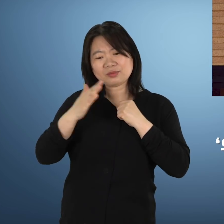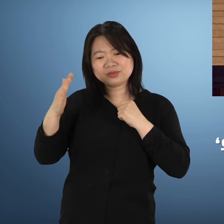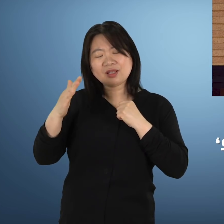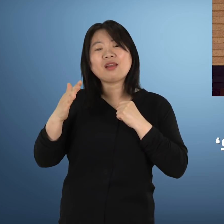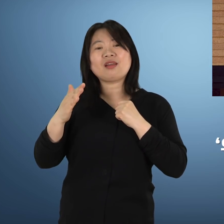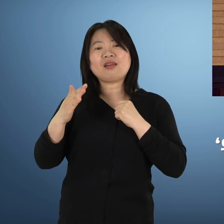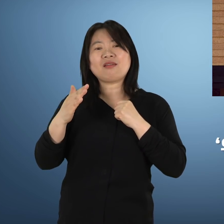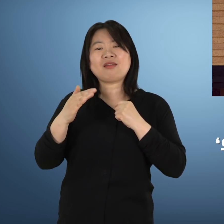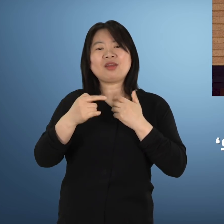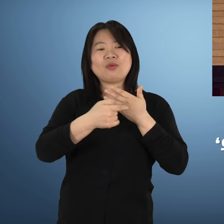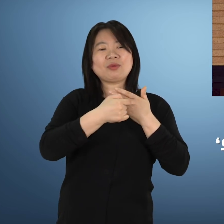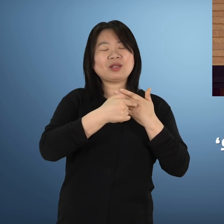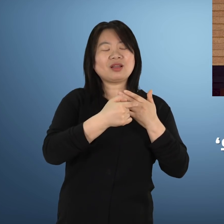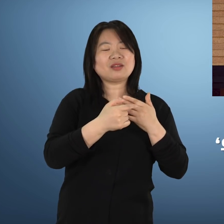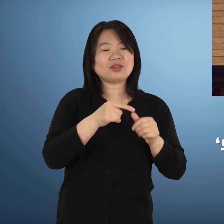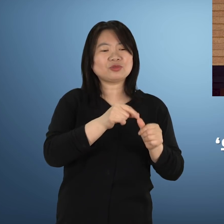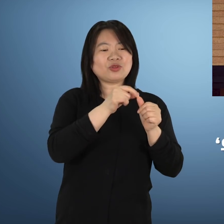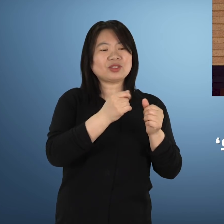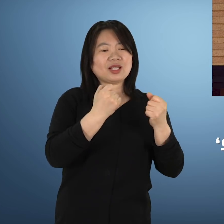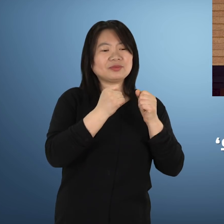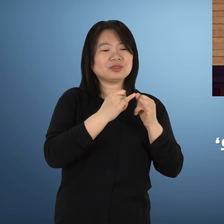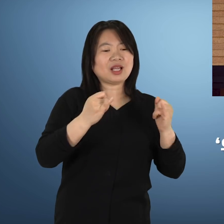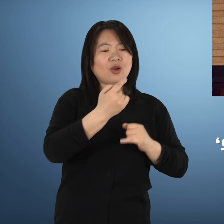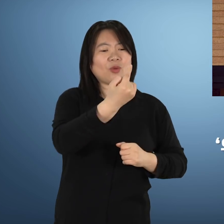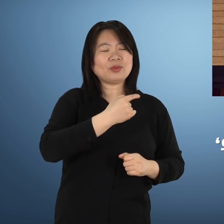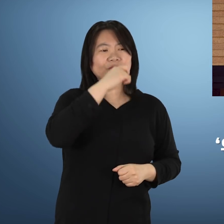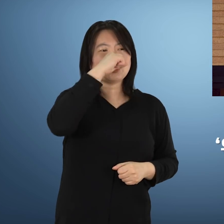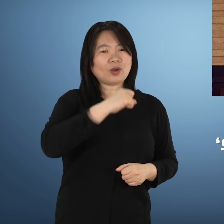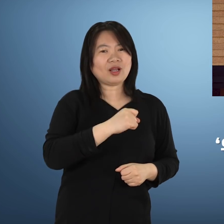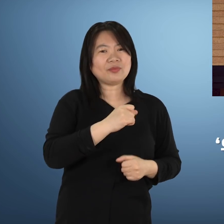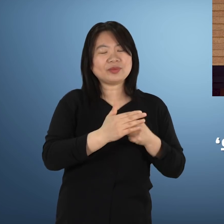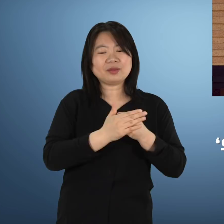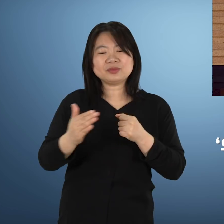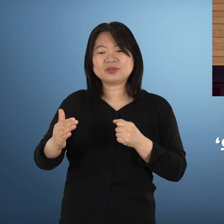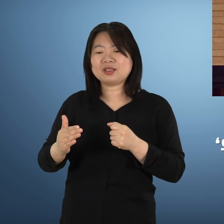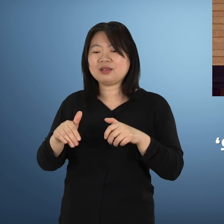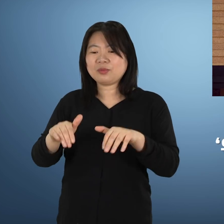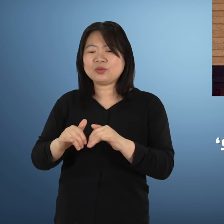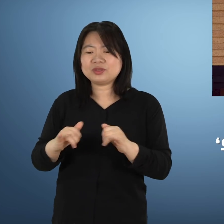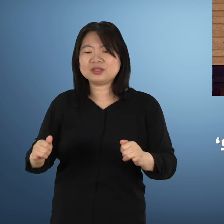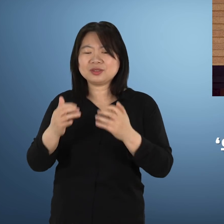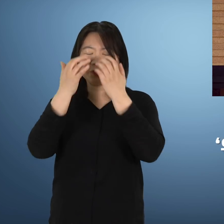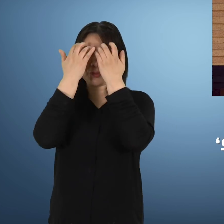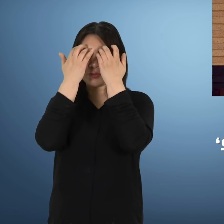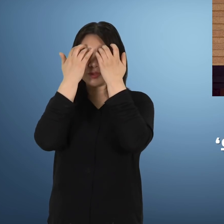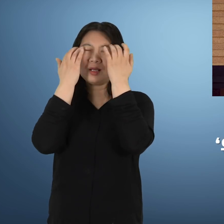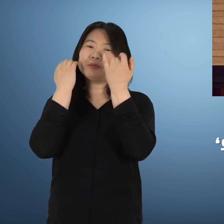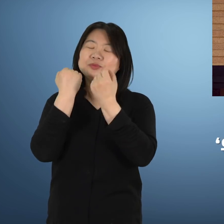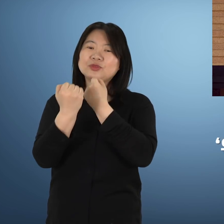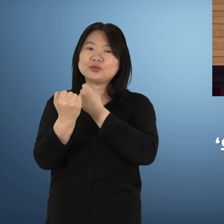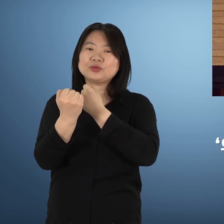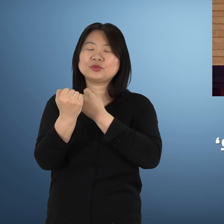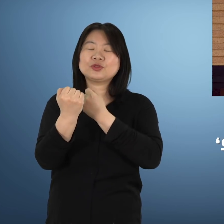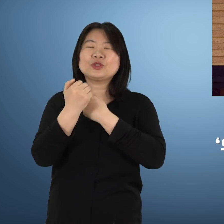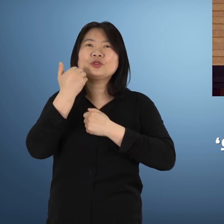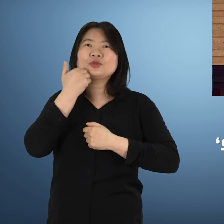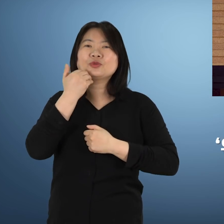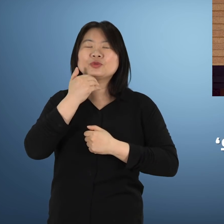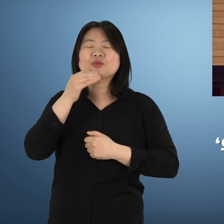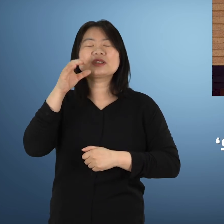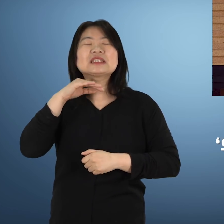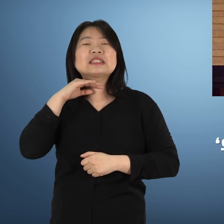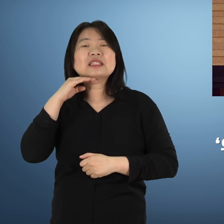그래서 이 포로들이 그 혹독한 고난 속에서 누구를 대망하게 되죠?